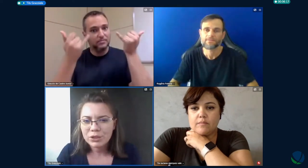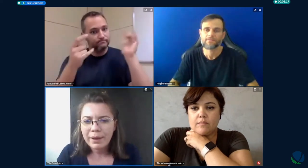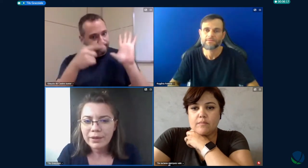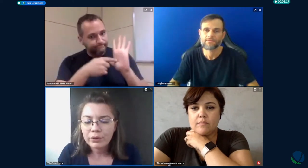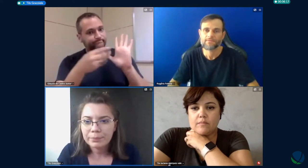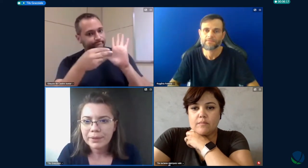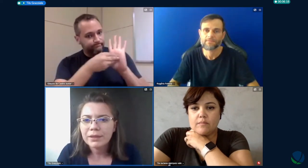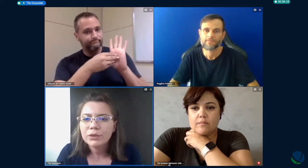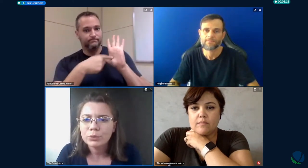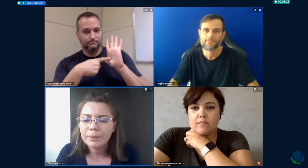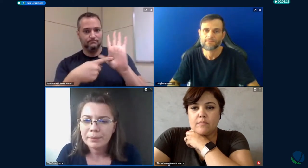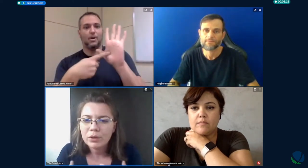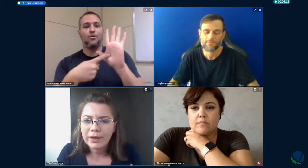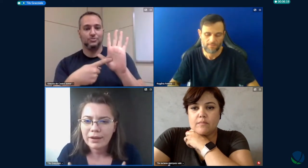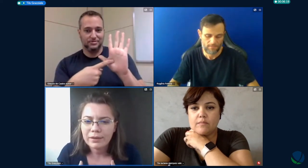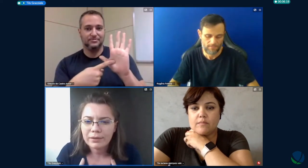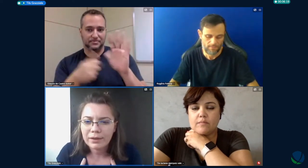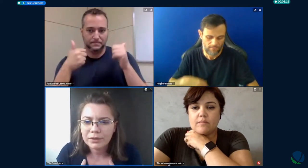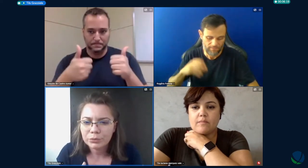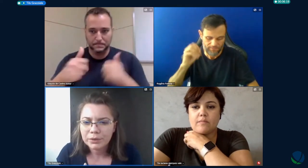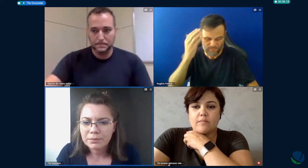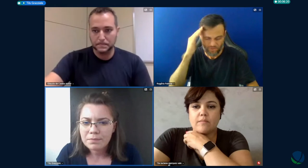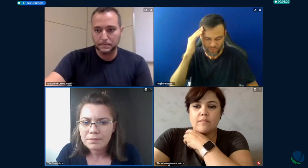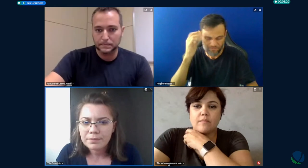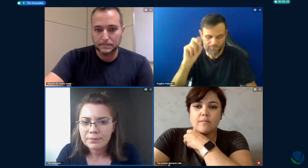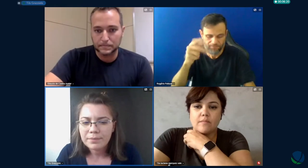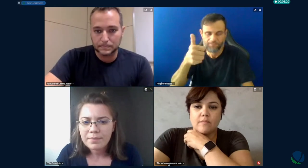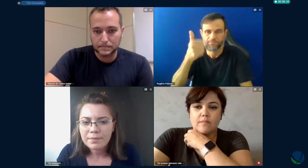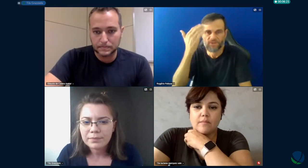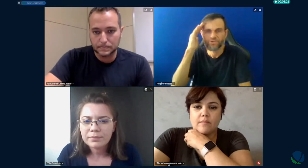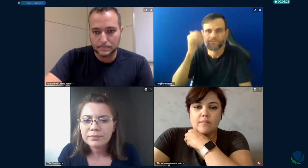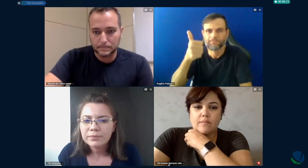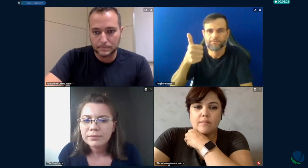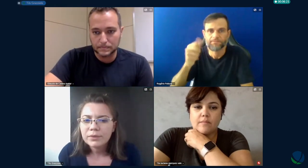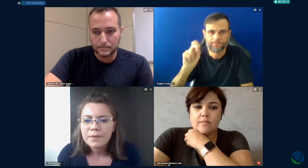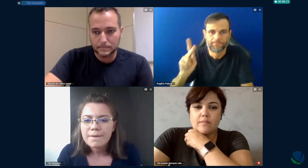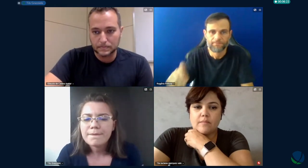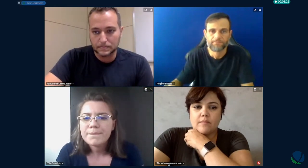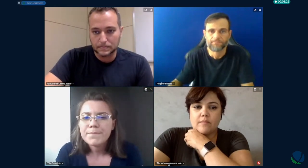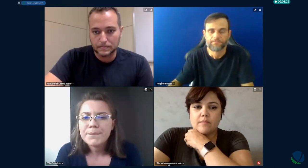uma imagem maior para a leitura, para melhorar a leitura.